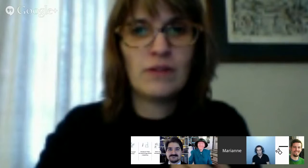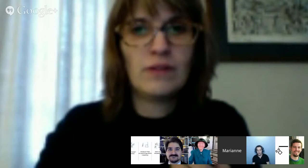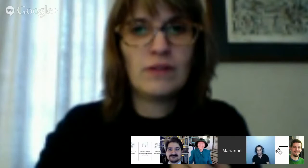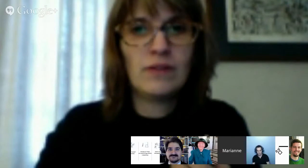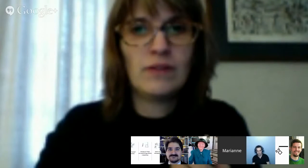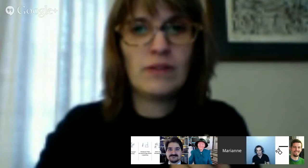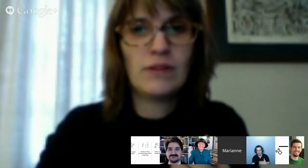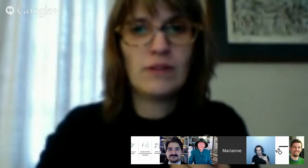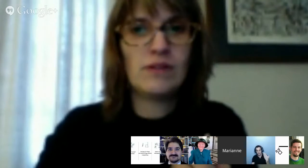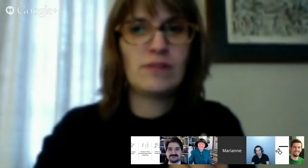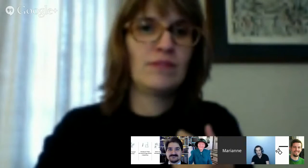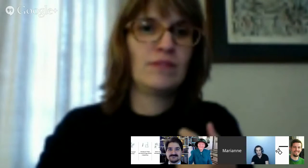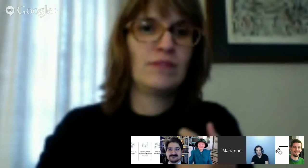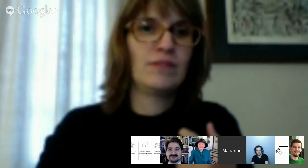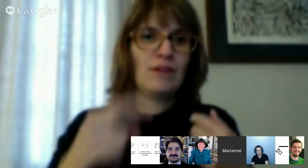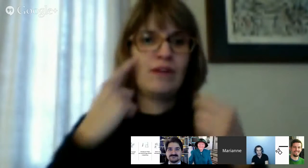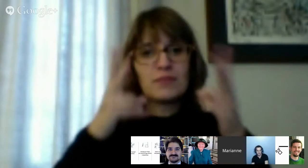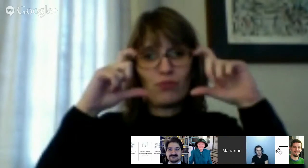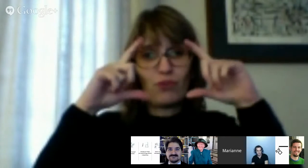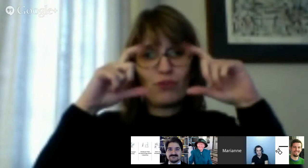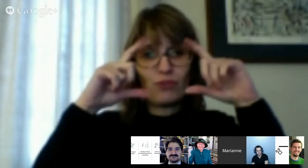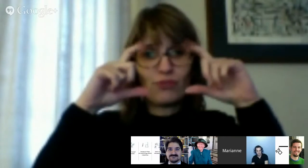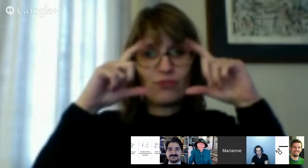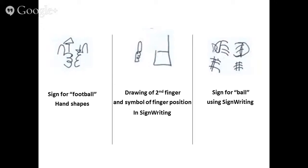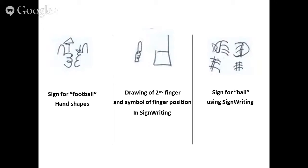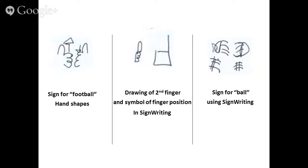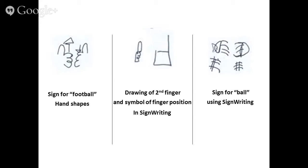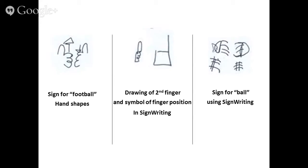questão lúdica mesmo. Next PowerPoint, please.